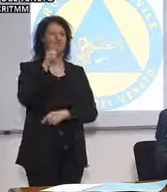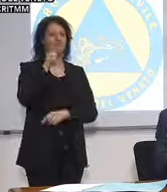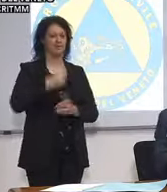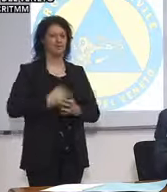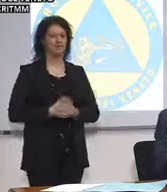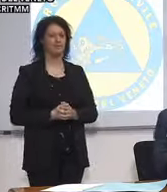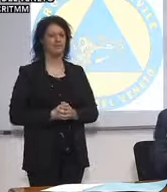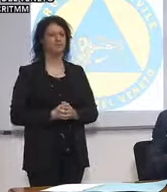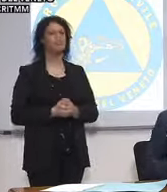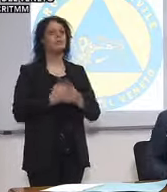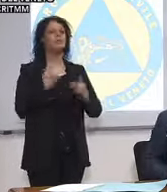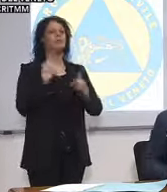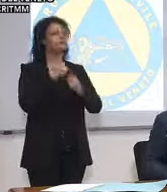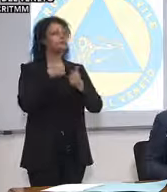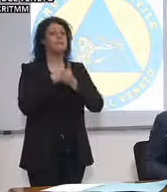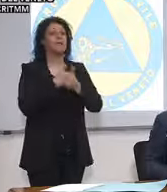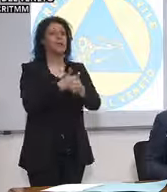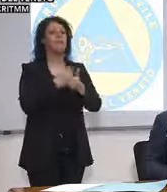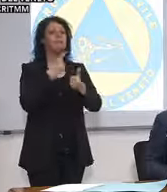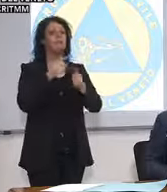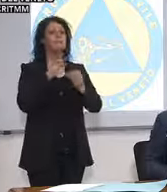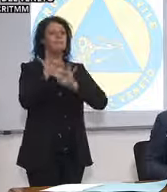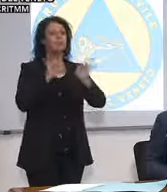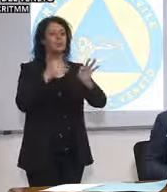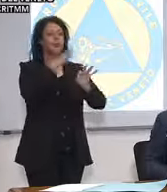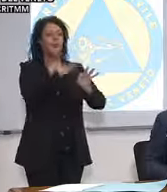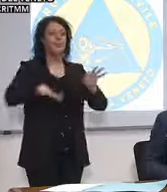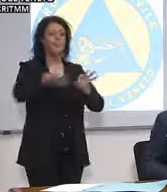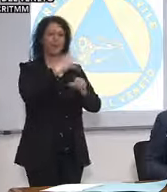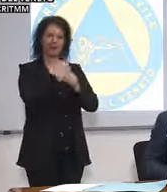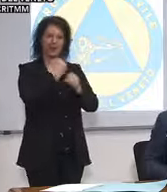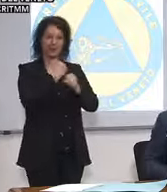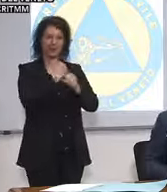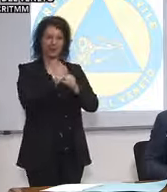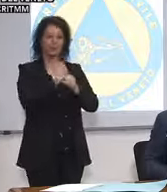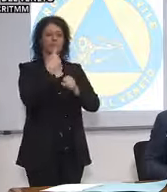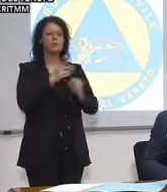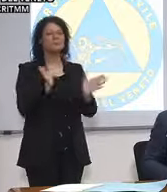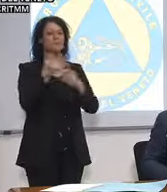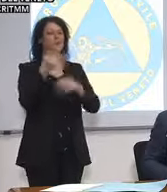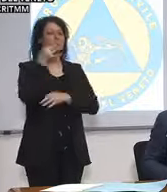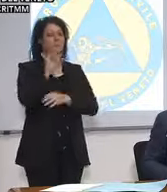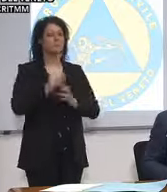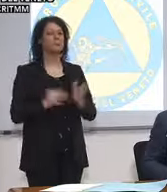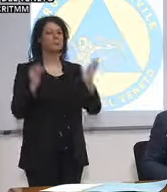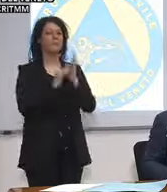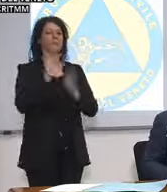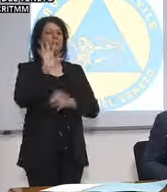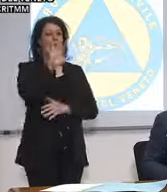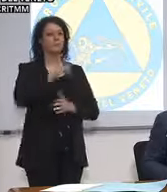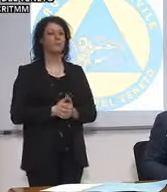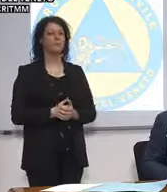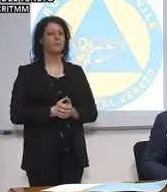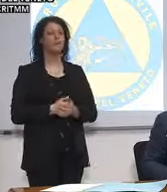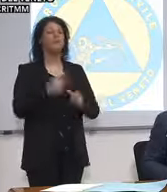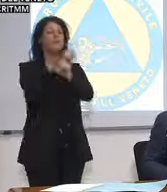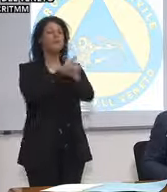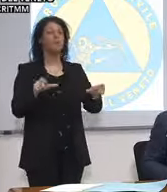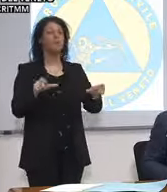integrazione, nonché ogni misura relativa agli ambienti di lavoro relativa a settori speciali. 5. È fatto obbligo per tutte le persone